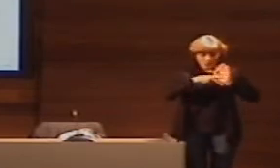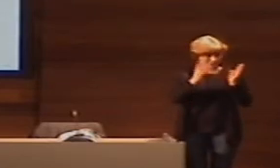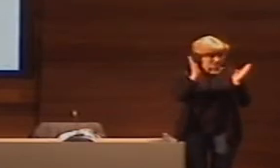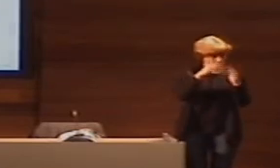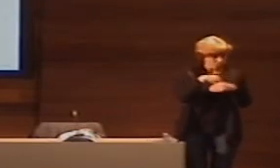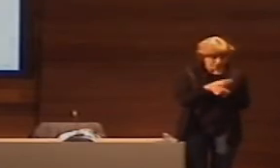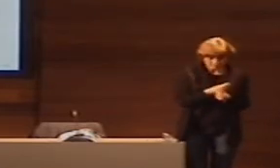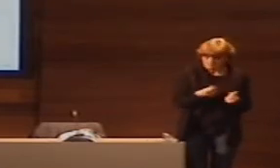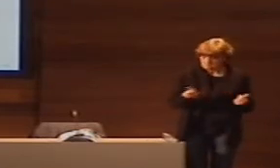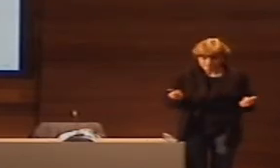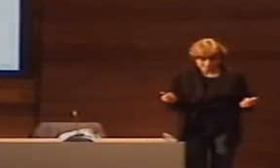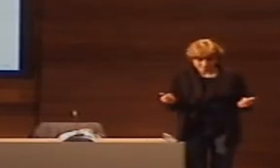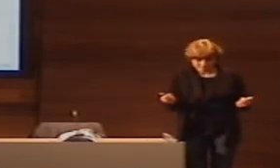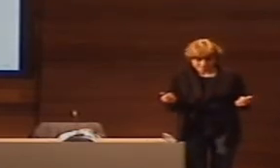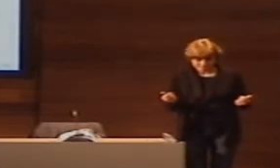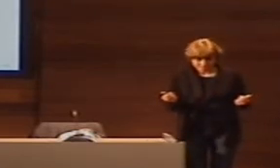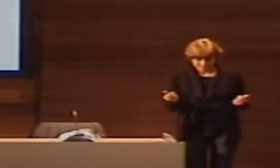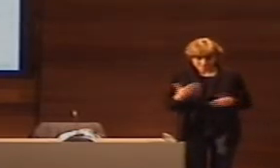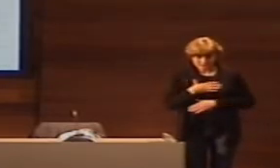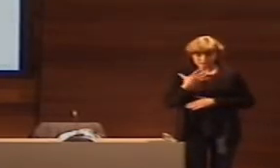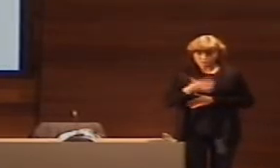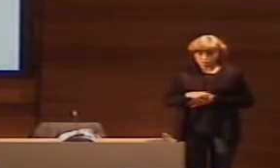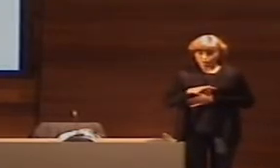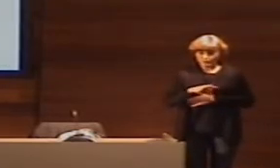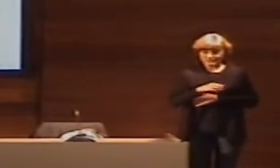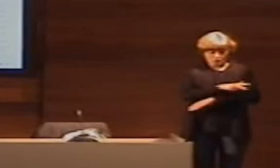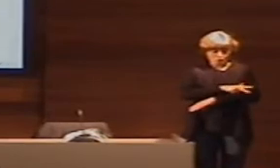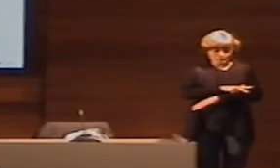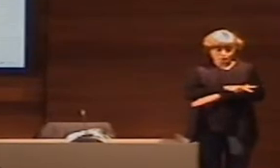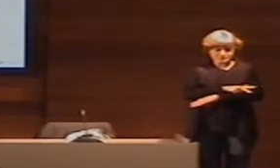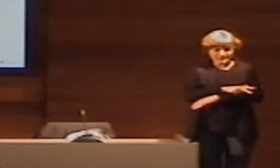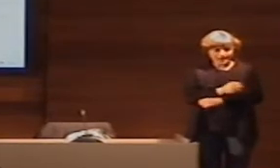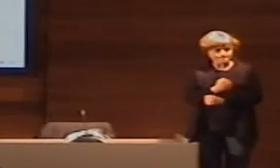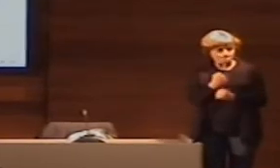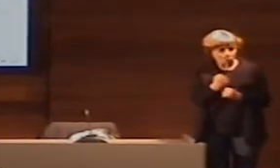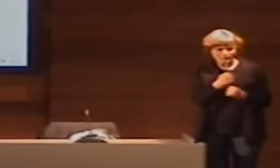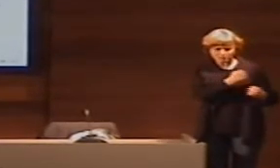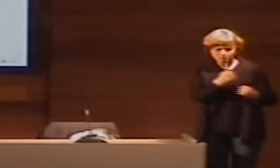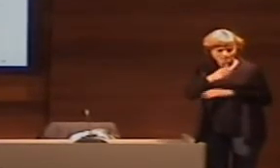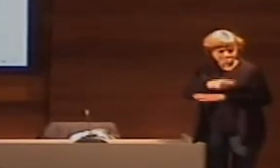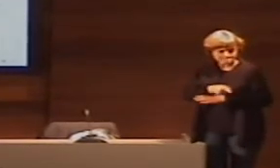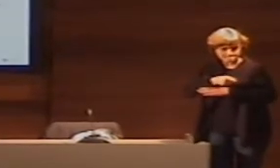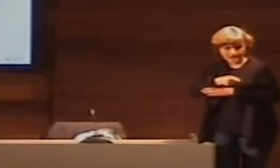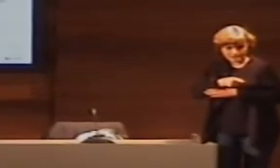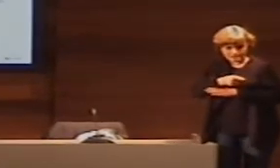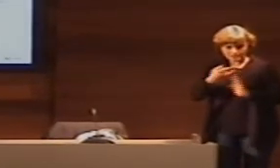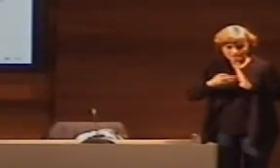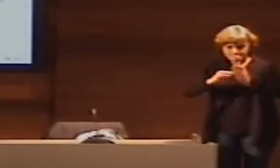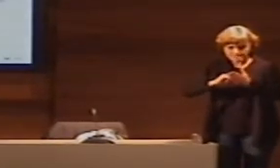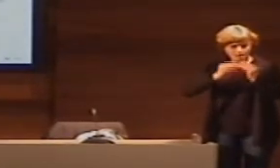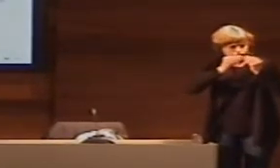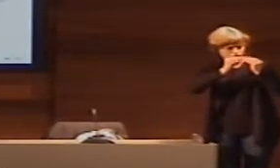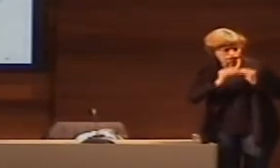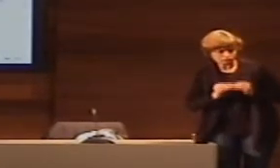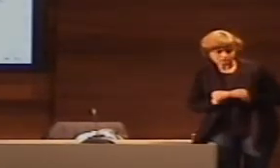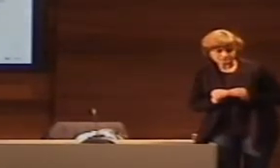que se podrían hacer desde un Estado, con la potencia de un Estado, que es promover el ecodiseño, extender